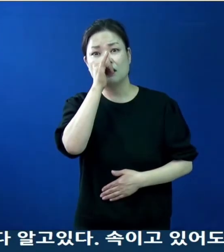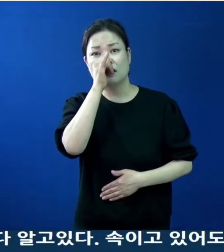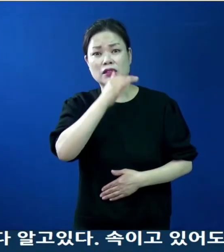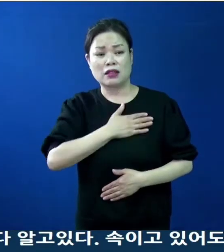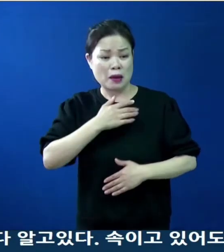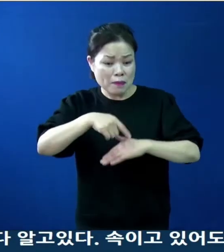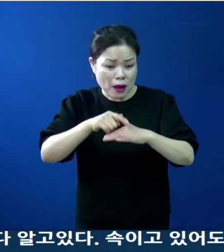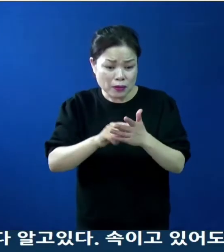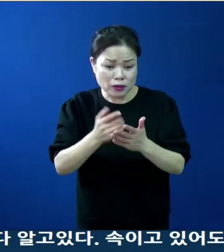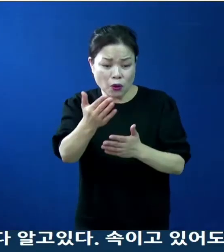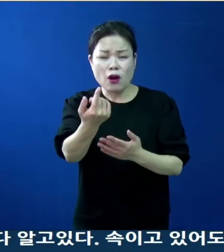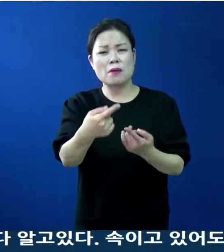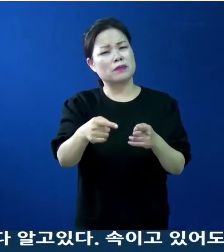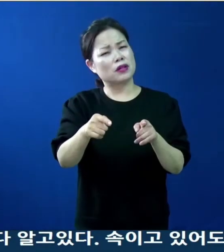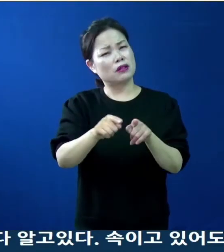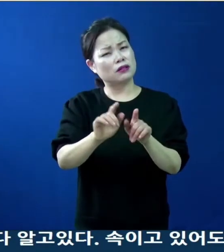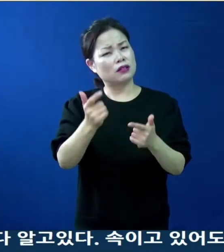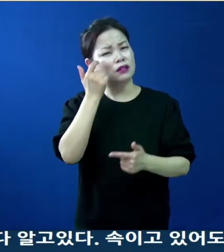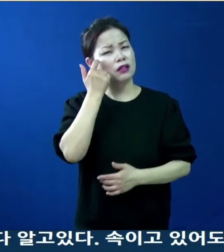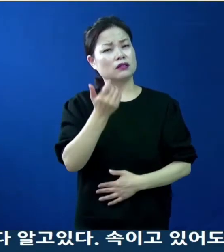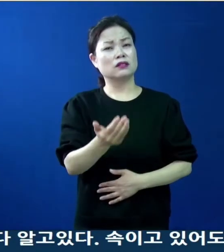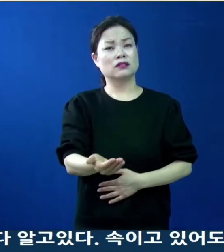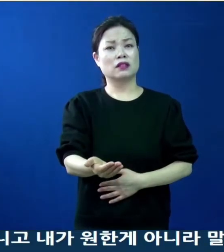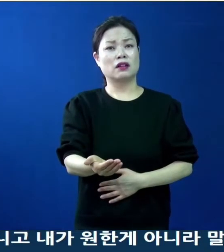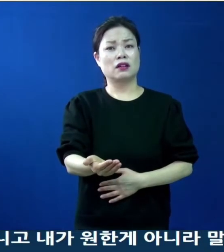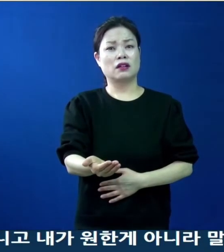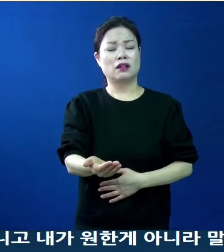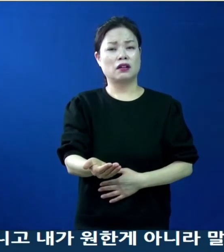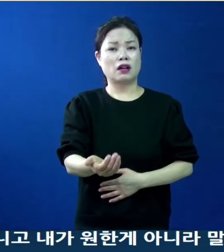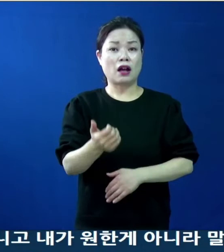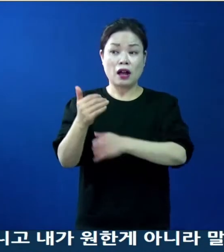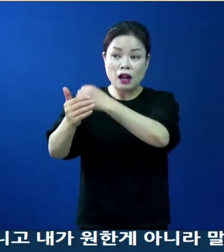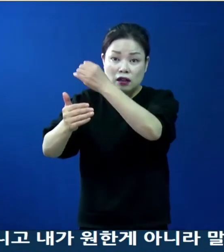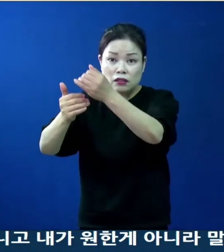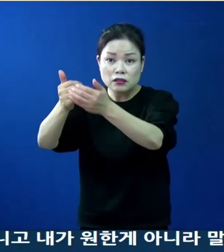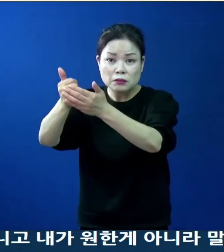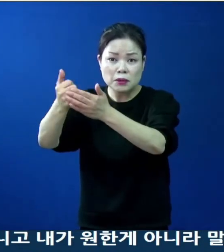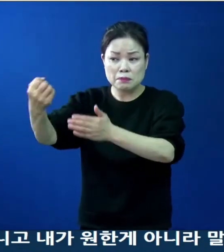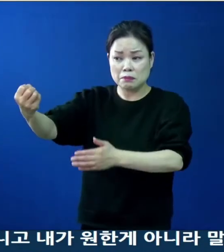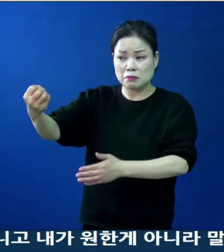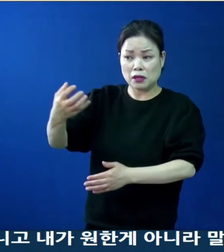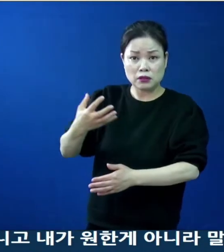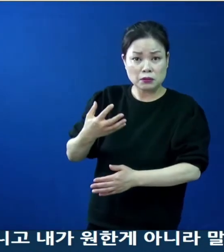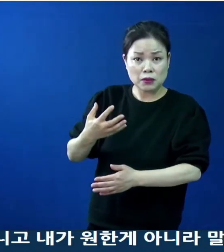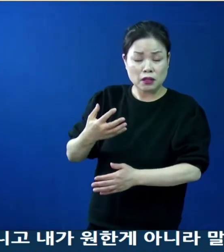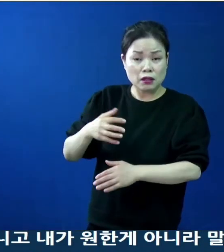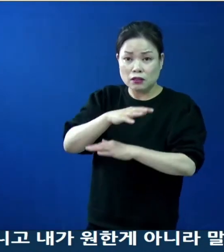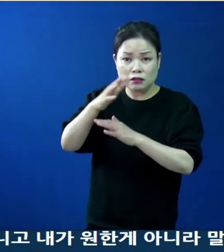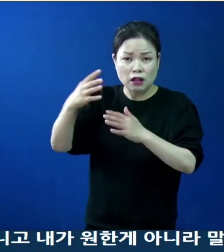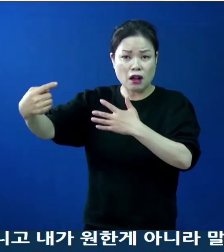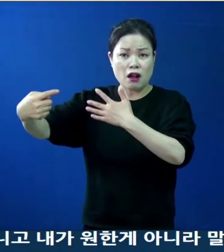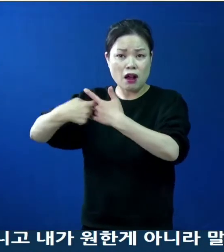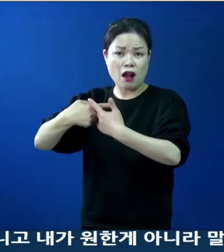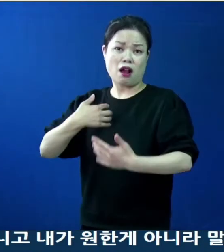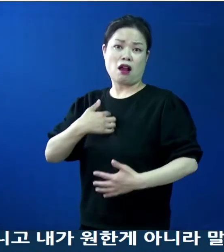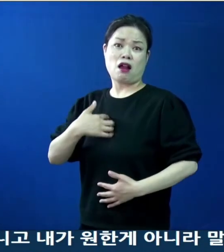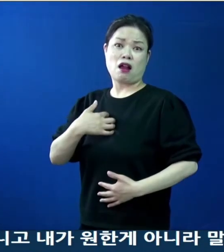내 마음이 너와 함께 가지 아니하느냐라고 하나님이 말씀하신다면, 하나님이 다 알고 있으면서